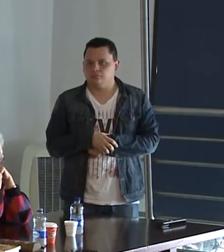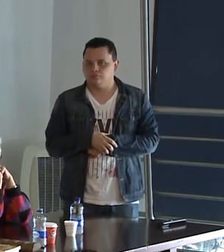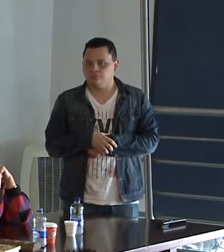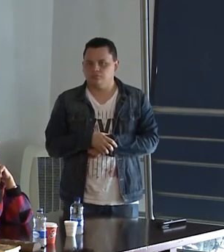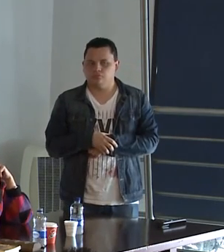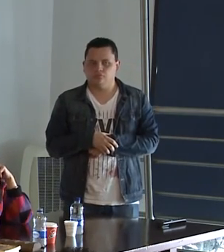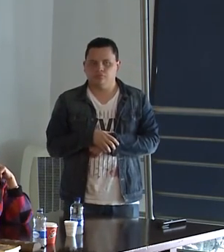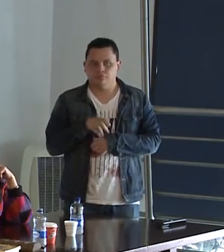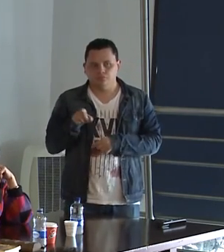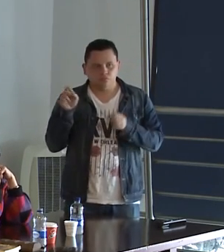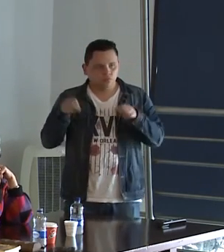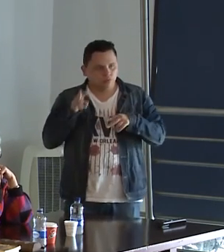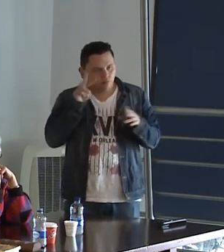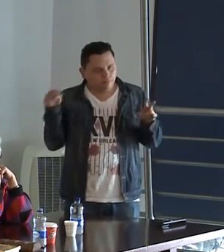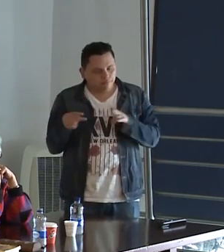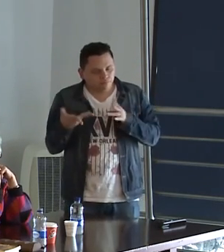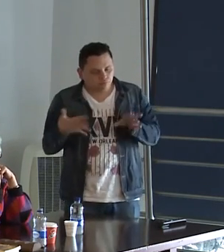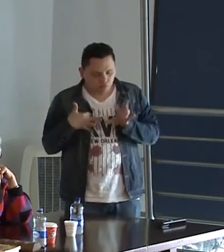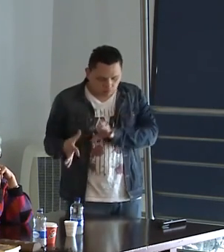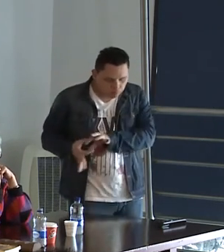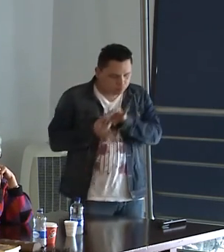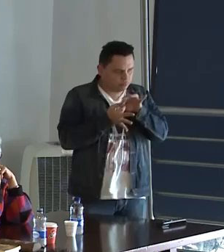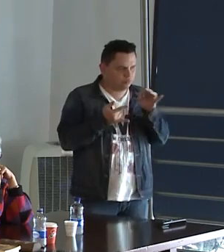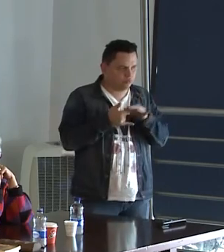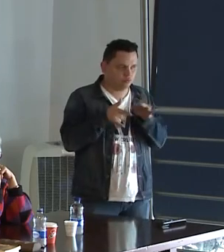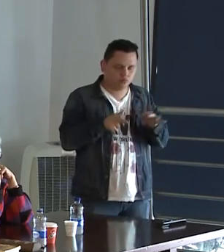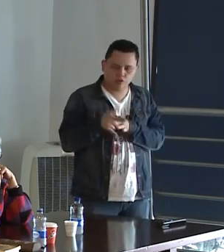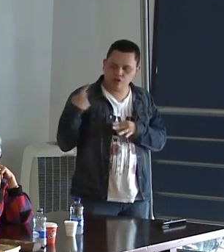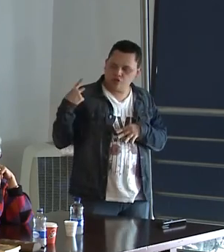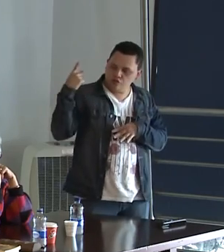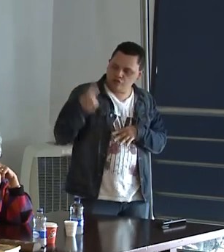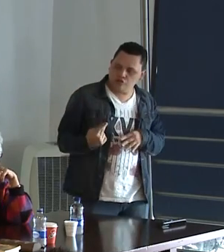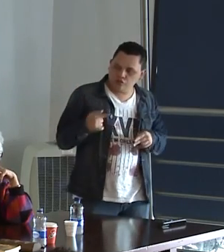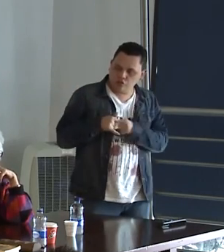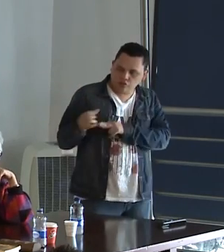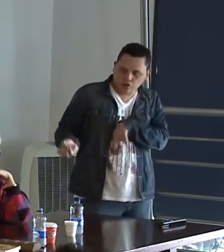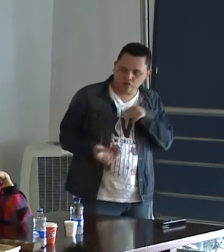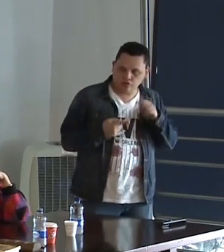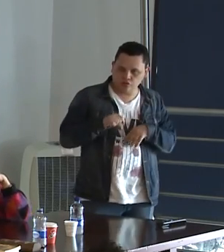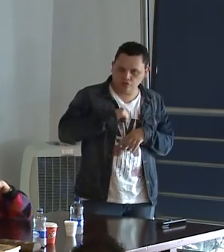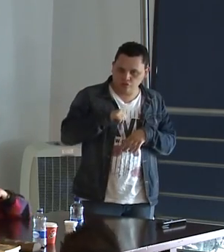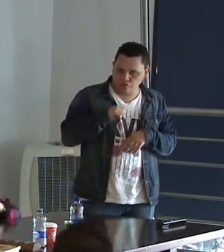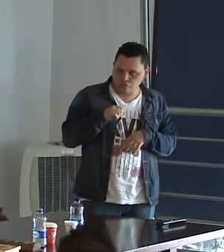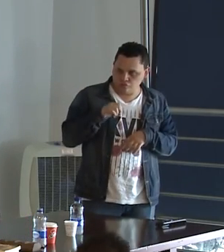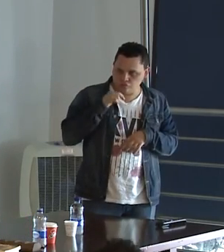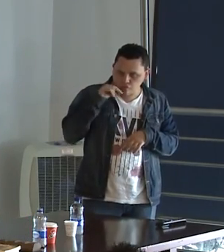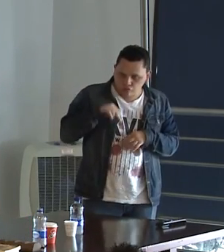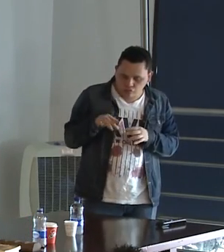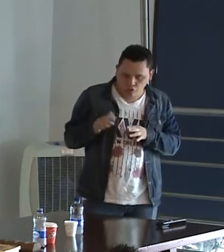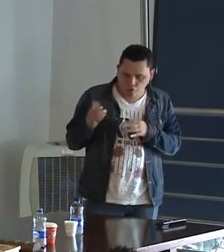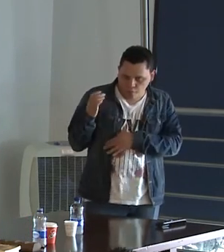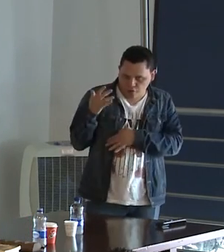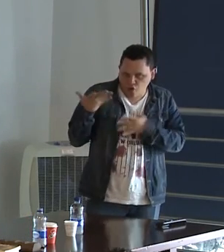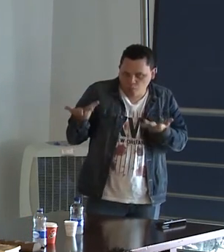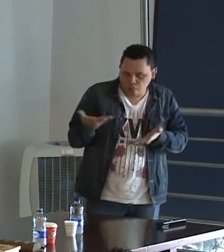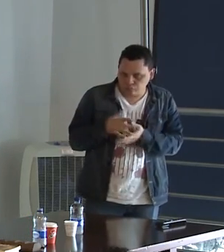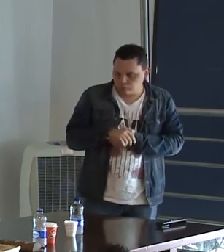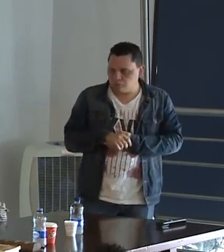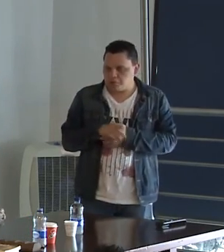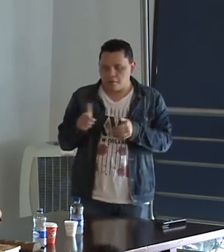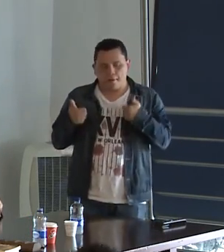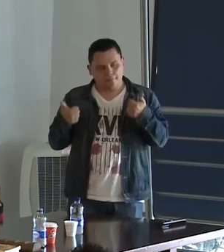si ahí miramos cómo eso está ligado a una historia de la educación de los derechos humanos en Colombia. Muy